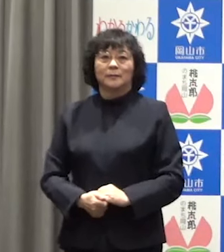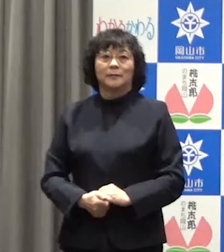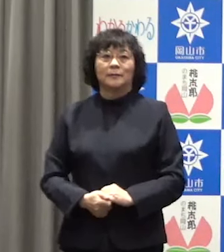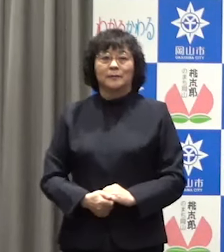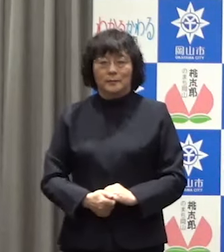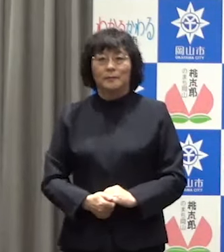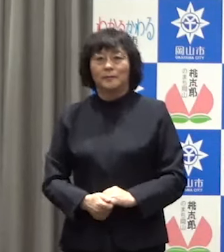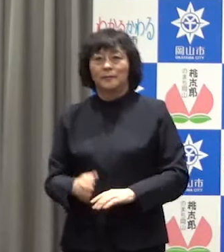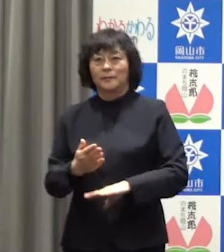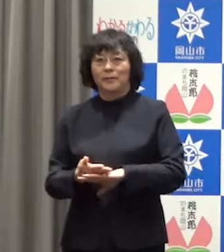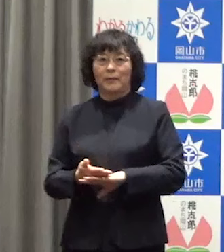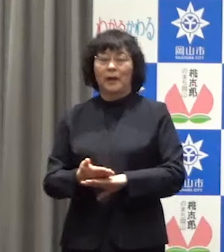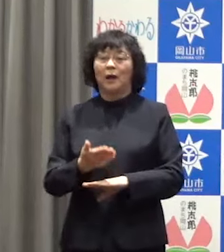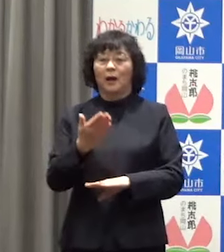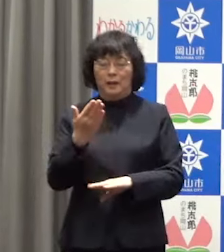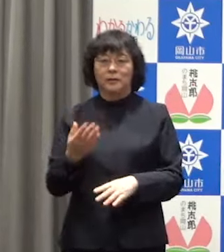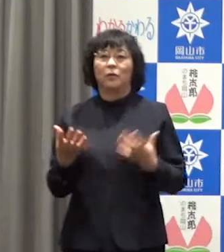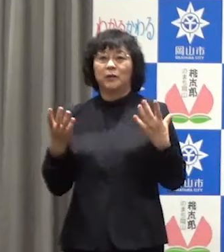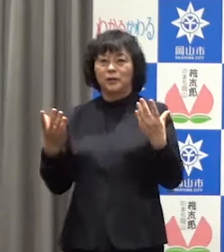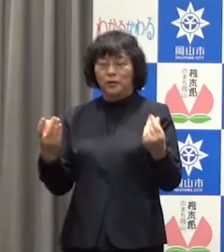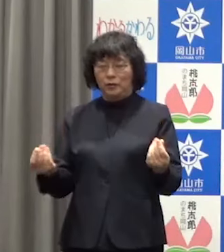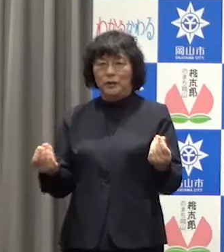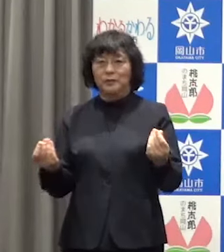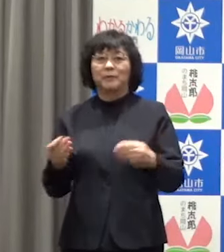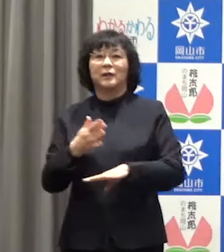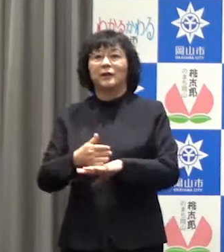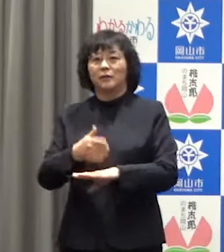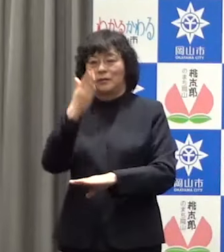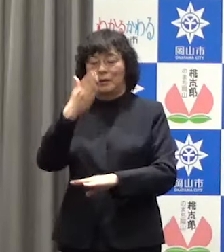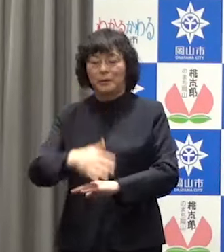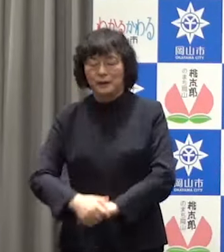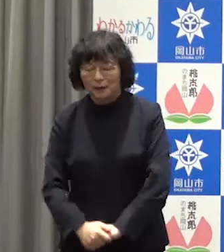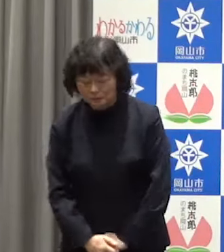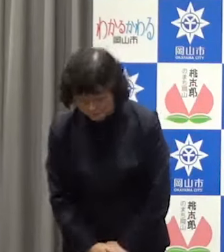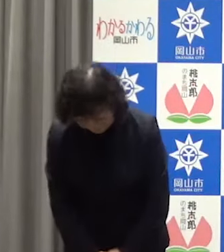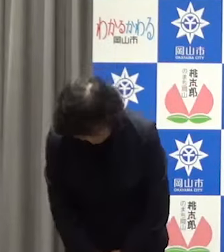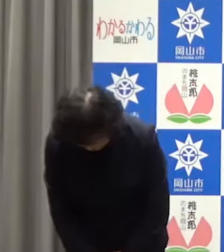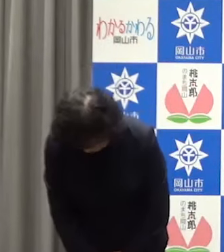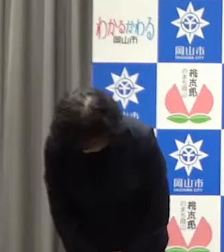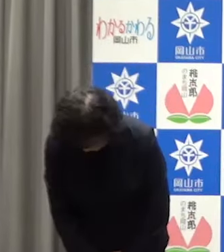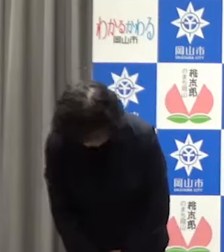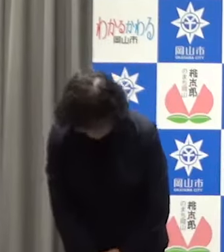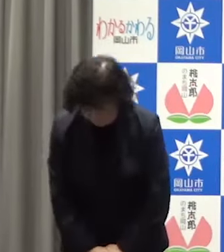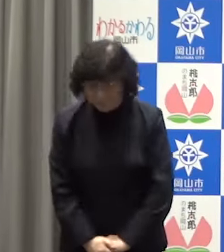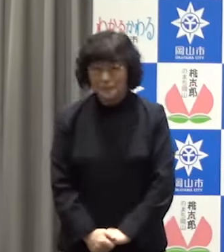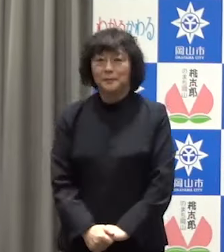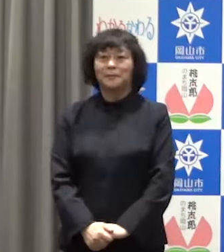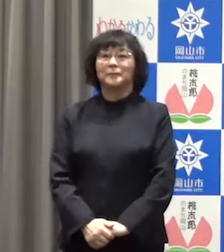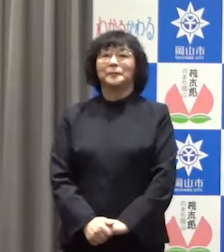ではこれをもちまして市長会見を終了いたします。 はい、どうもありがとうございました。 ありがとうございます。